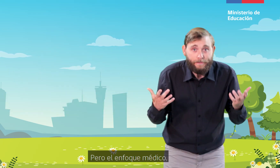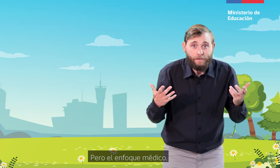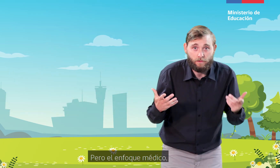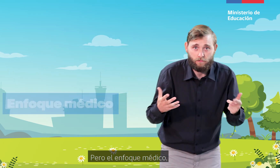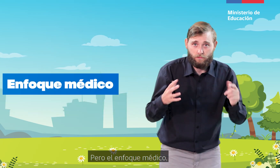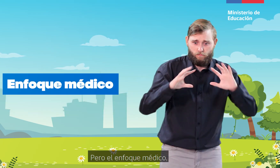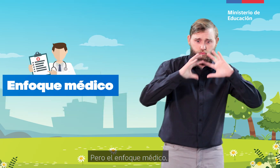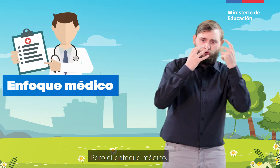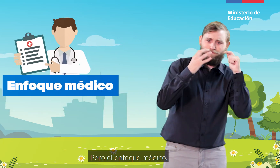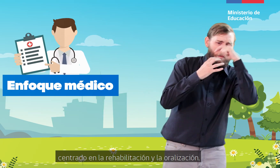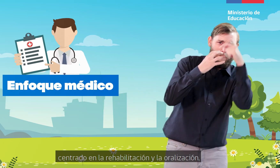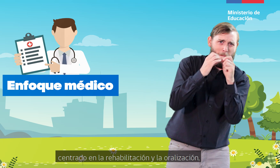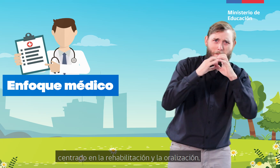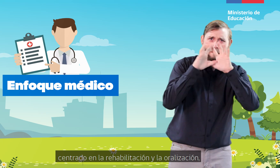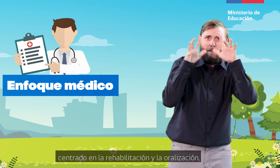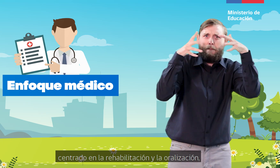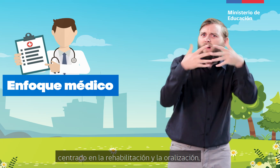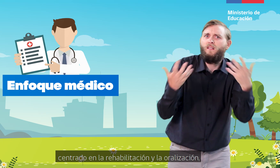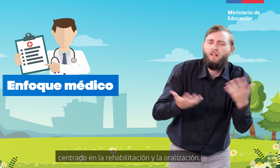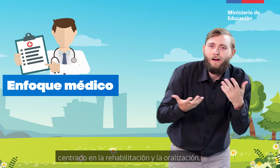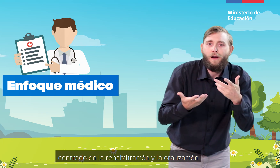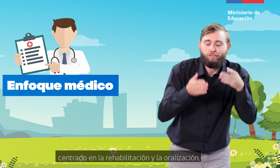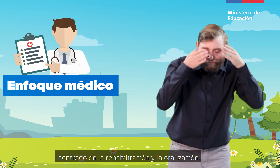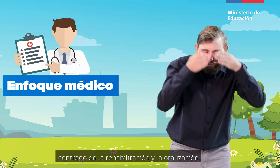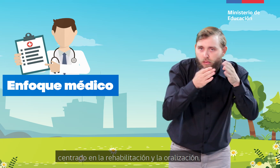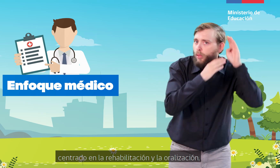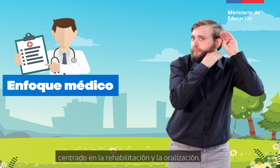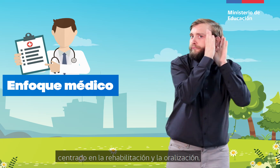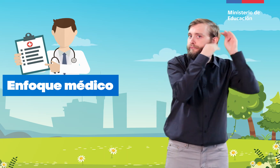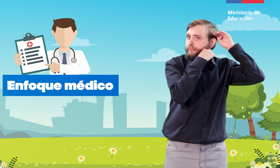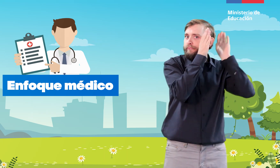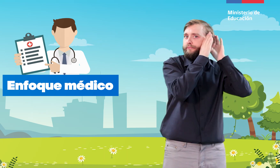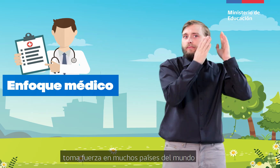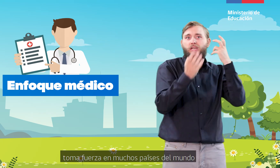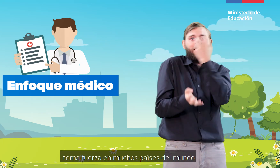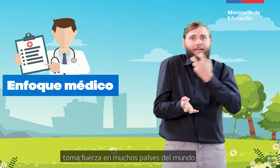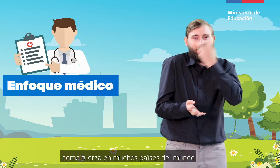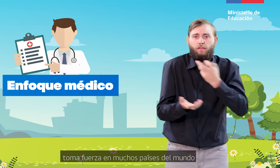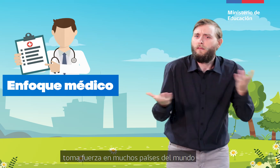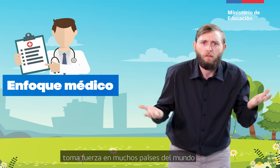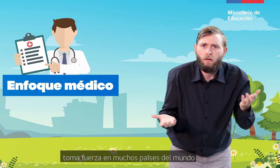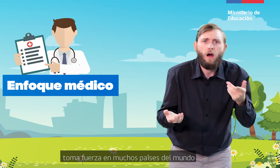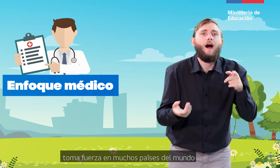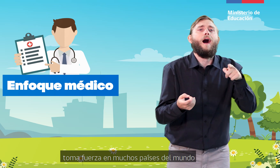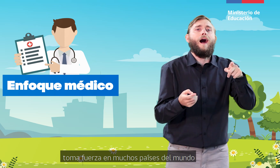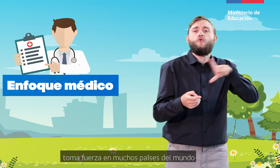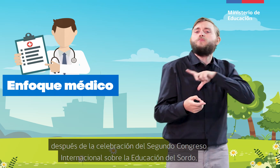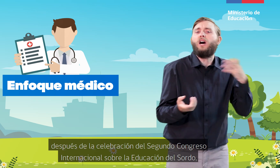Pero el enfoque médico, centrado en la rehabilitación y la oralización, toma fuerza en muchos países del mundo después